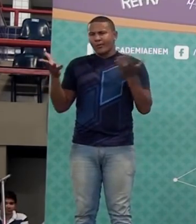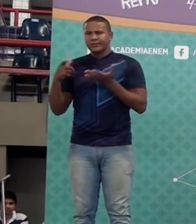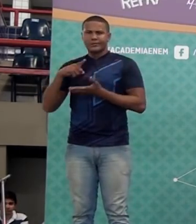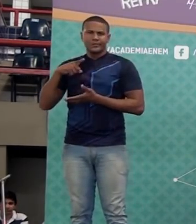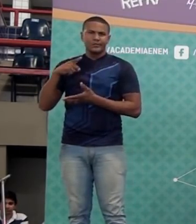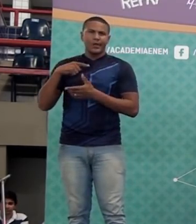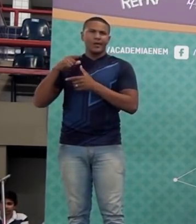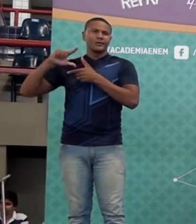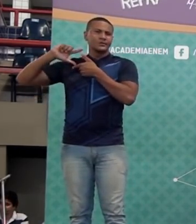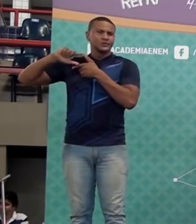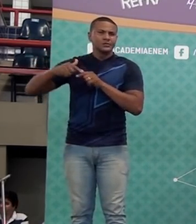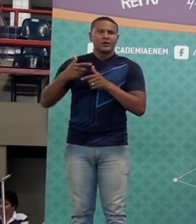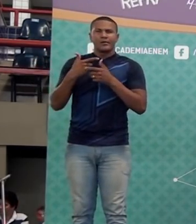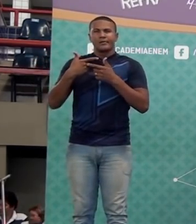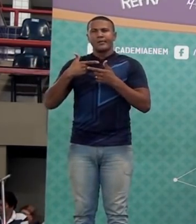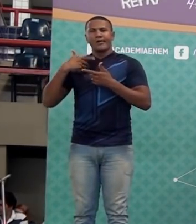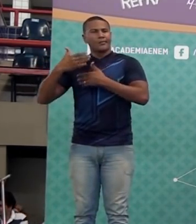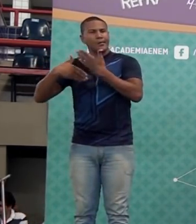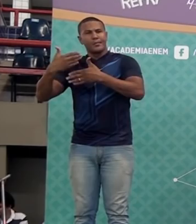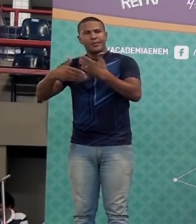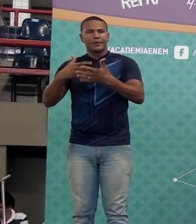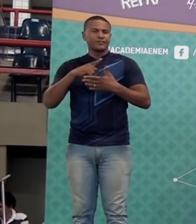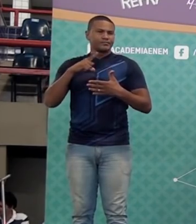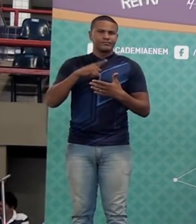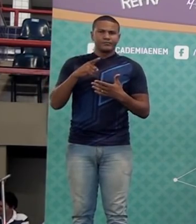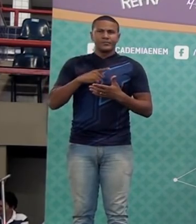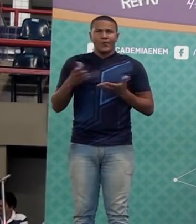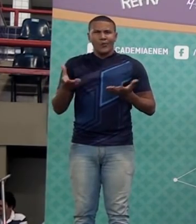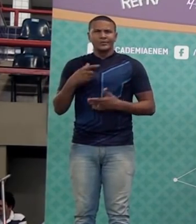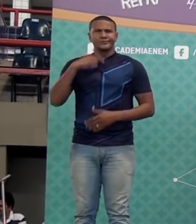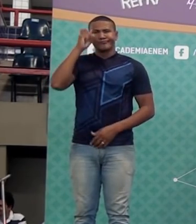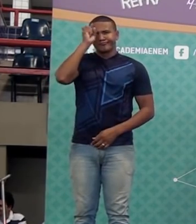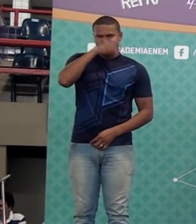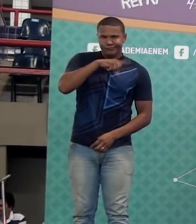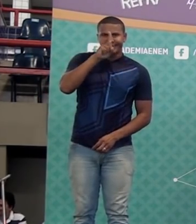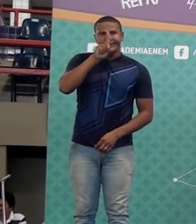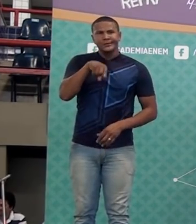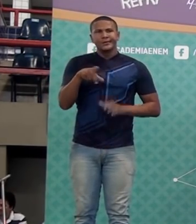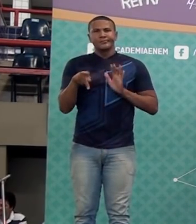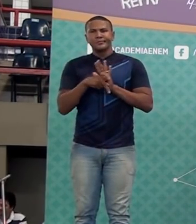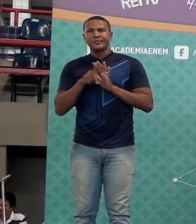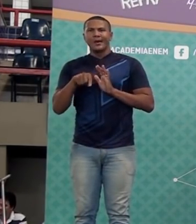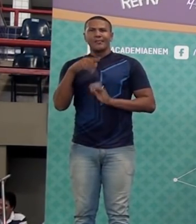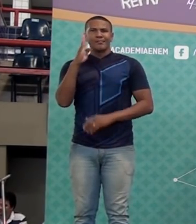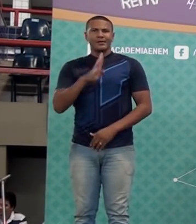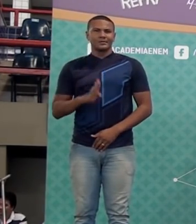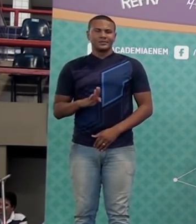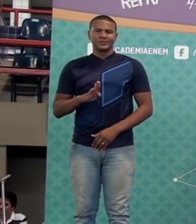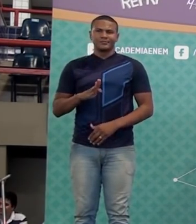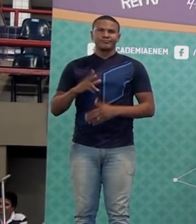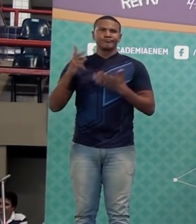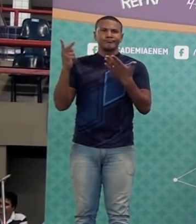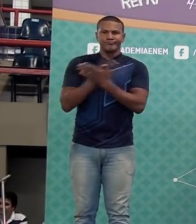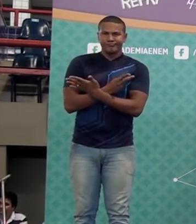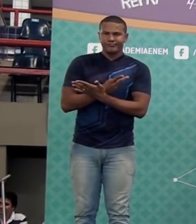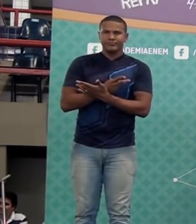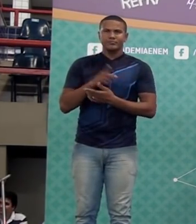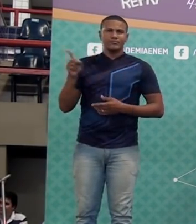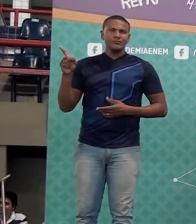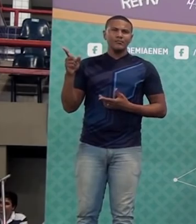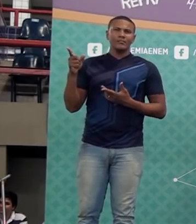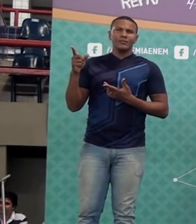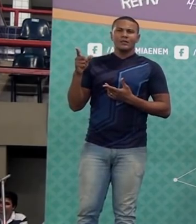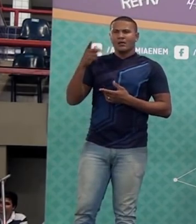tradicionalista, horroroso, né? Que o nosso país está vivenciando, que o Bergman falava